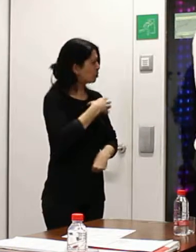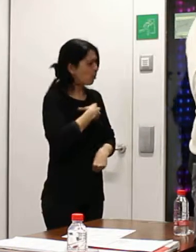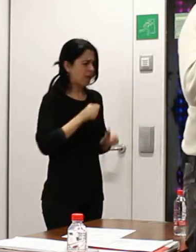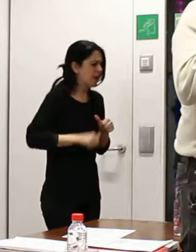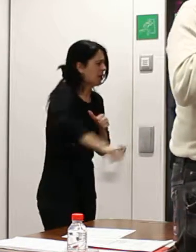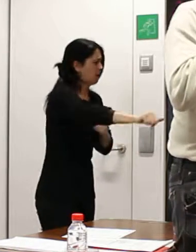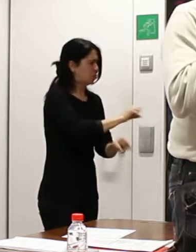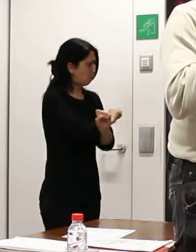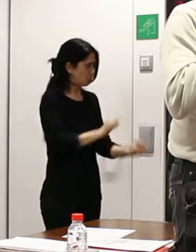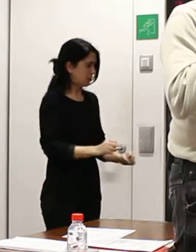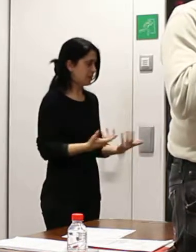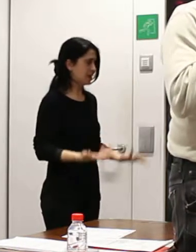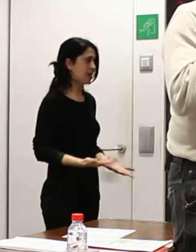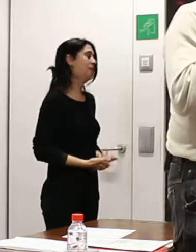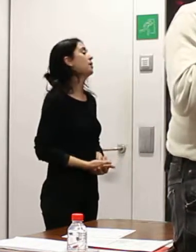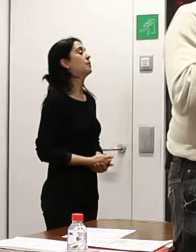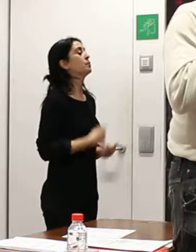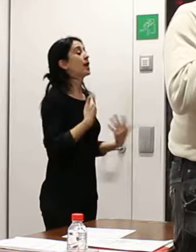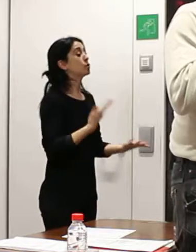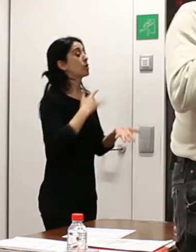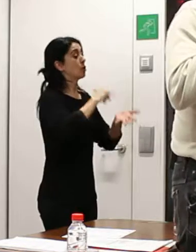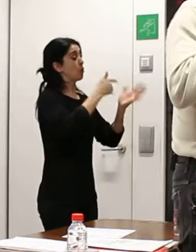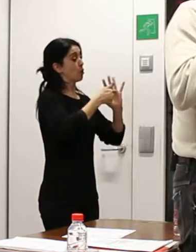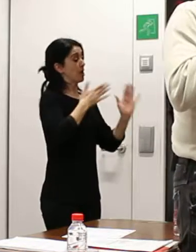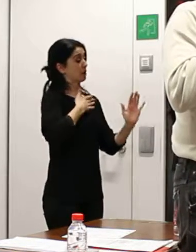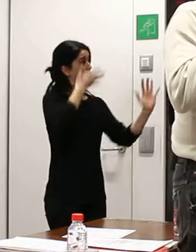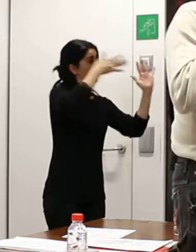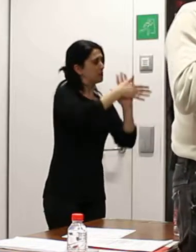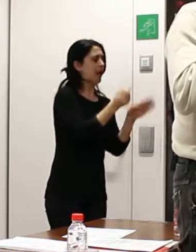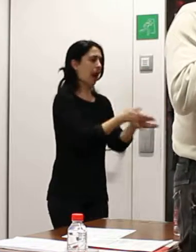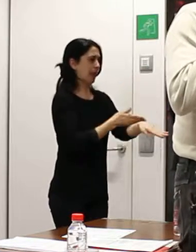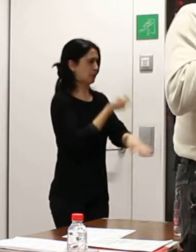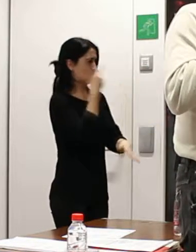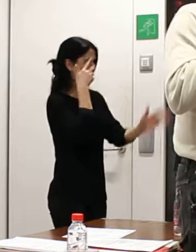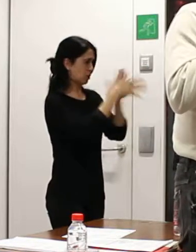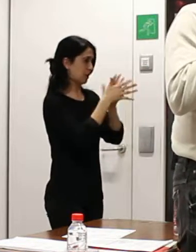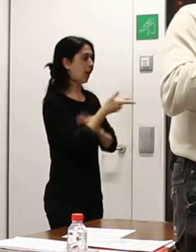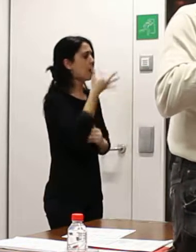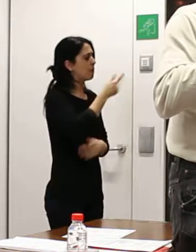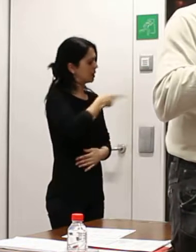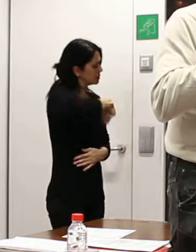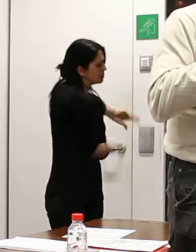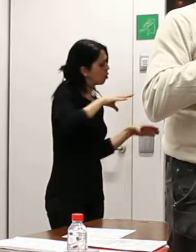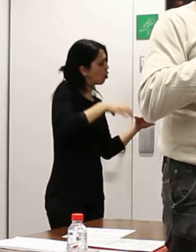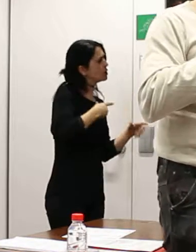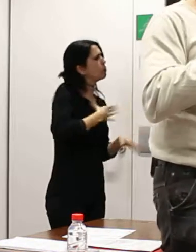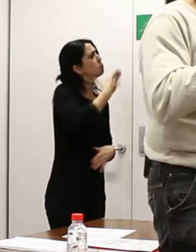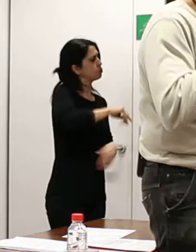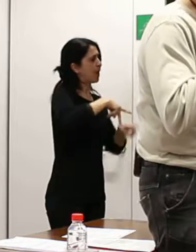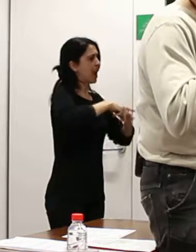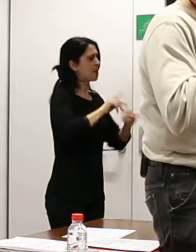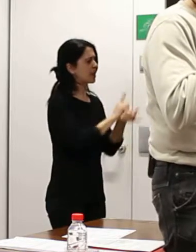cosas previas a que os cuente un poco nuestro proyecto y cómo podemos ser parte de una herramienta de cambio y de solución.